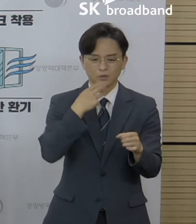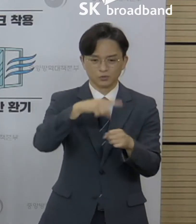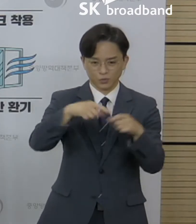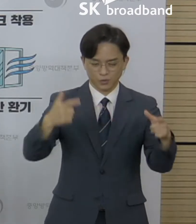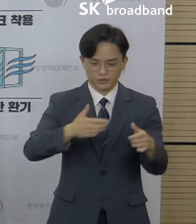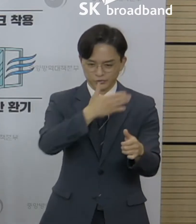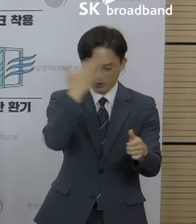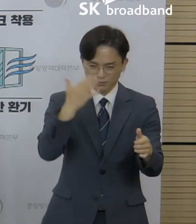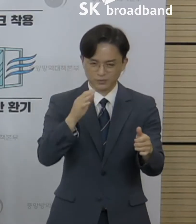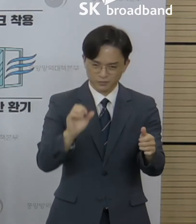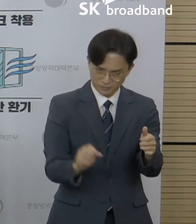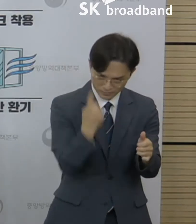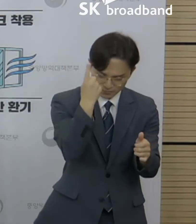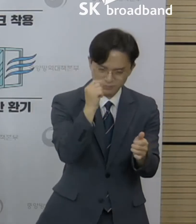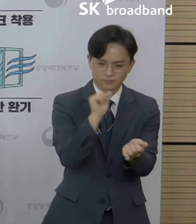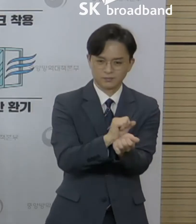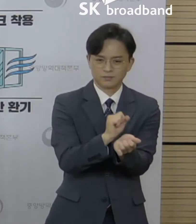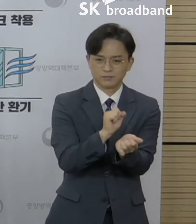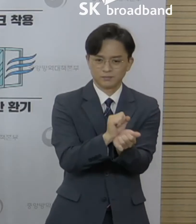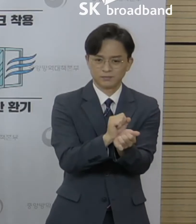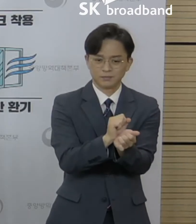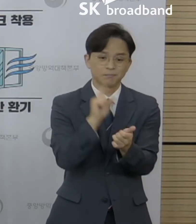더해진다면 사실은 델타 변이는